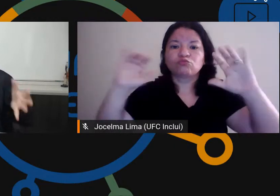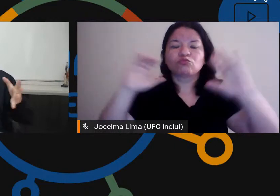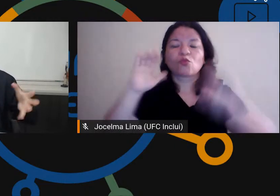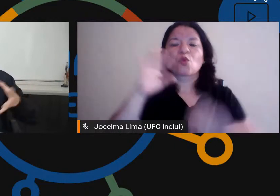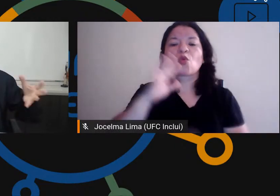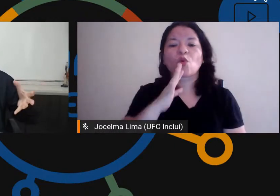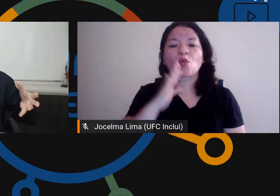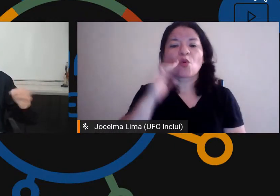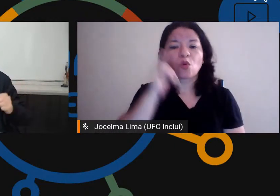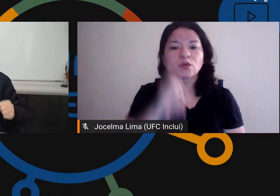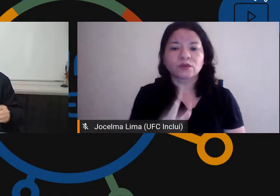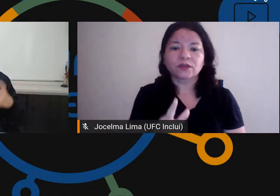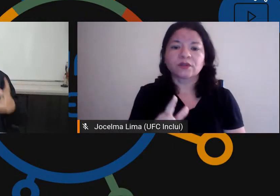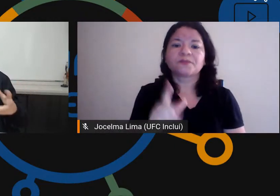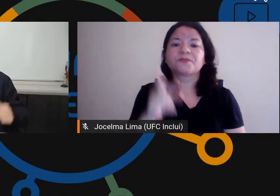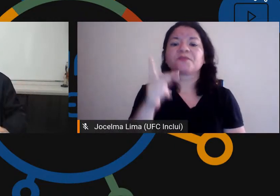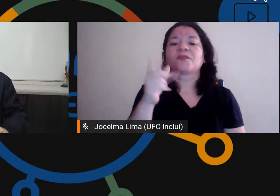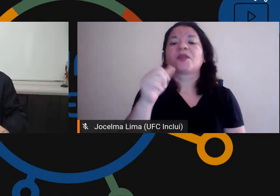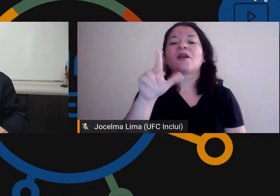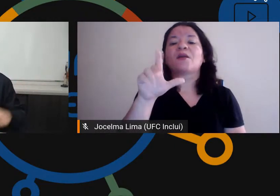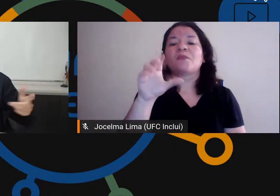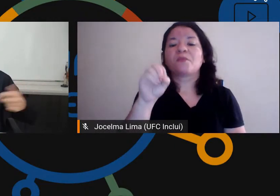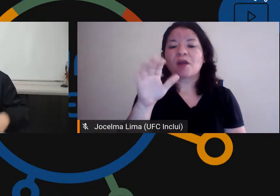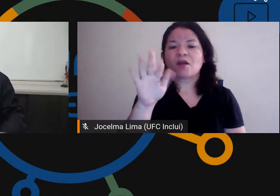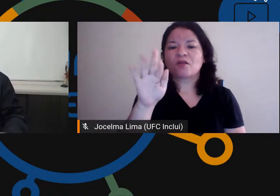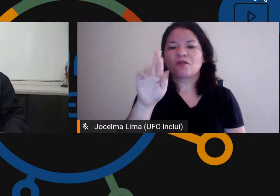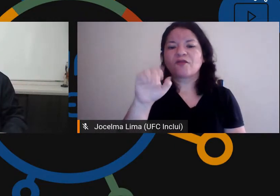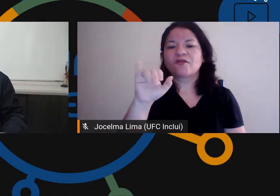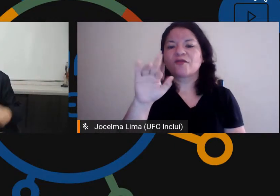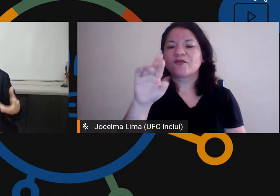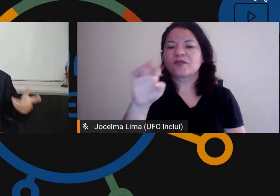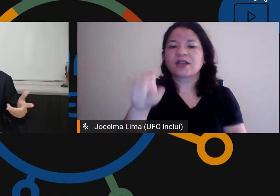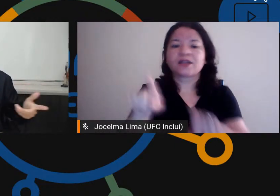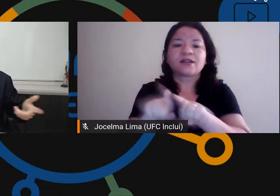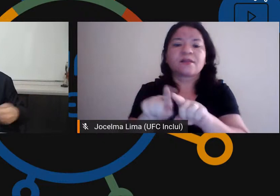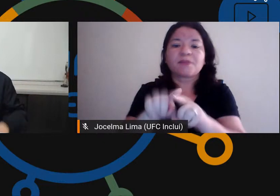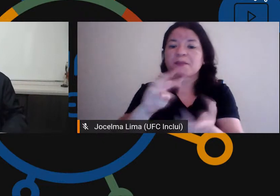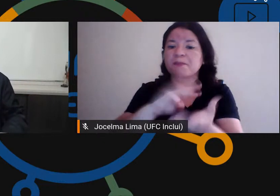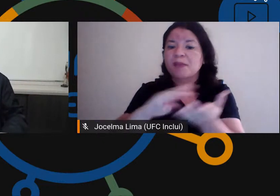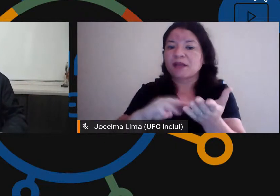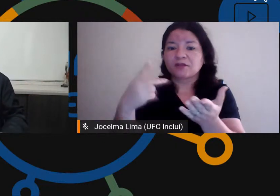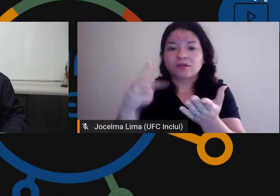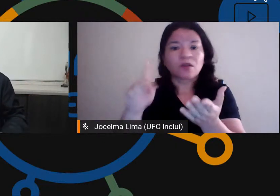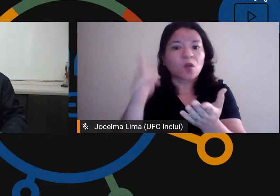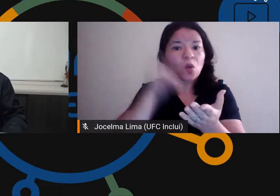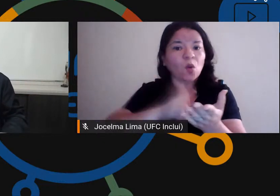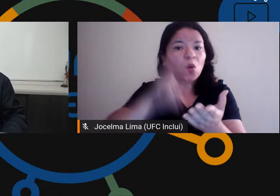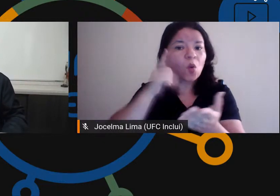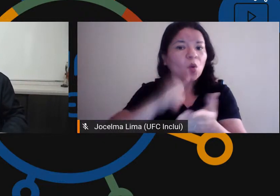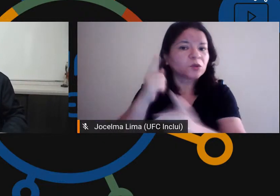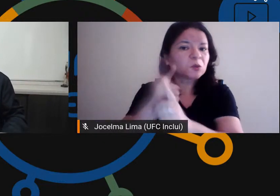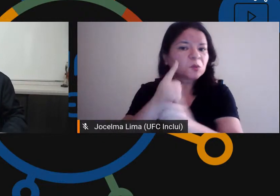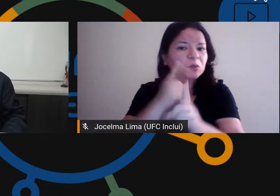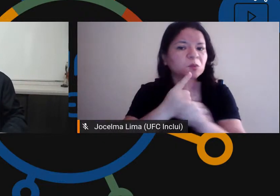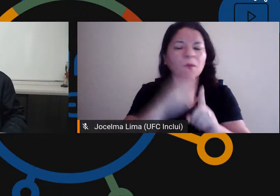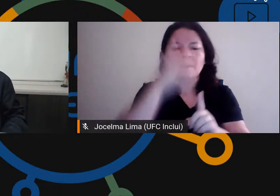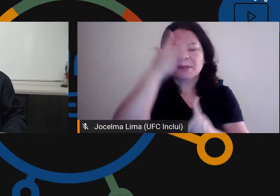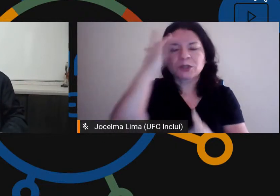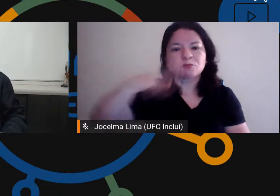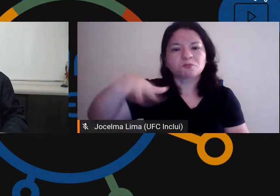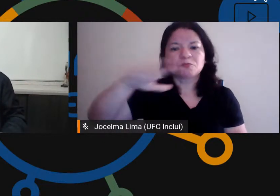O Paulo Freire atingiu bastante gente com o método dele. E aí, como é que faz? Mas foi desenvolvido aqui, principalmente.